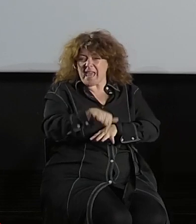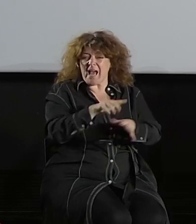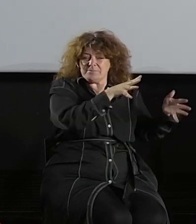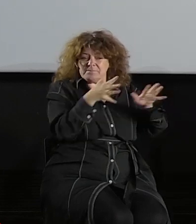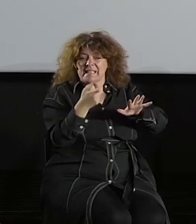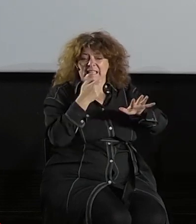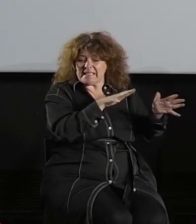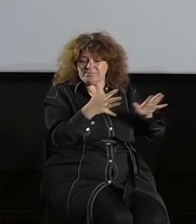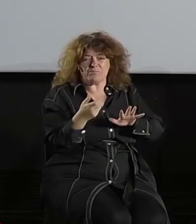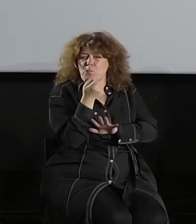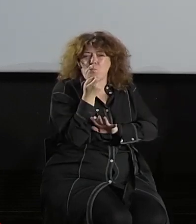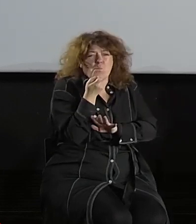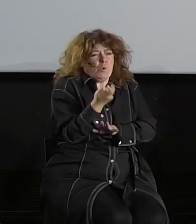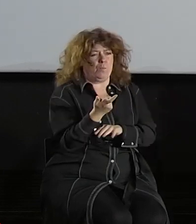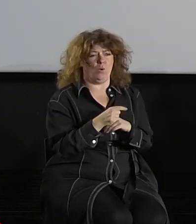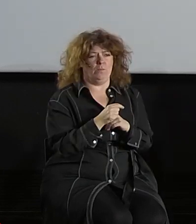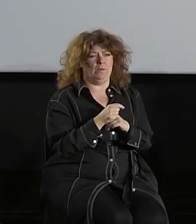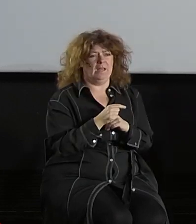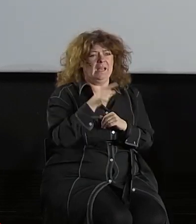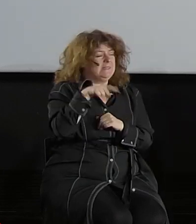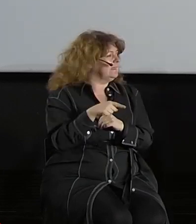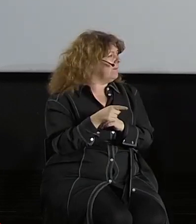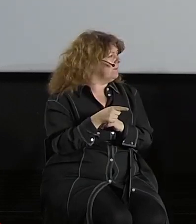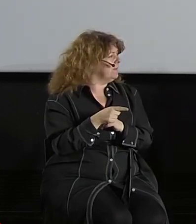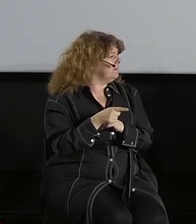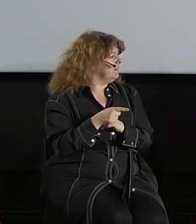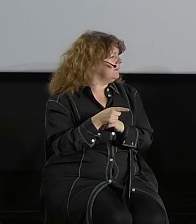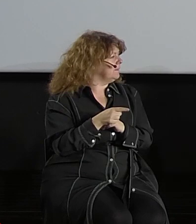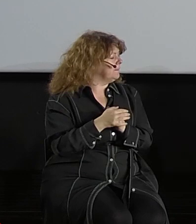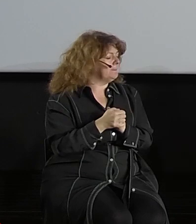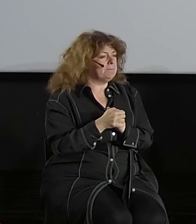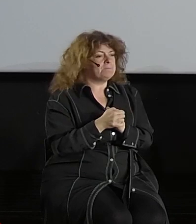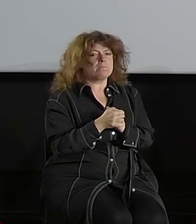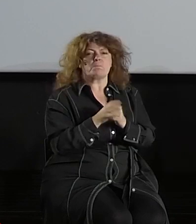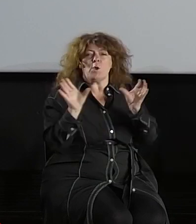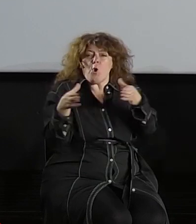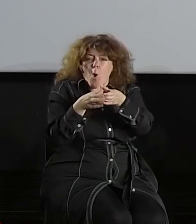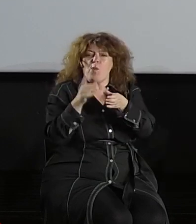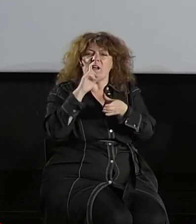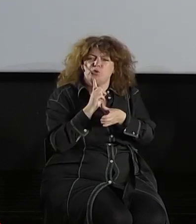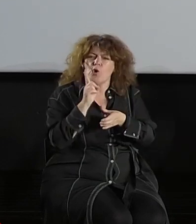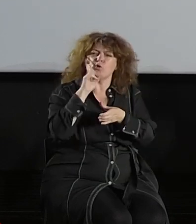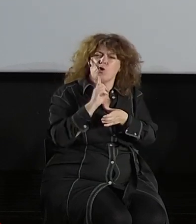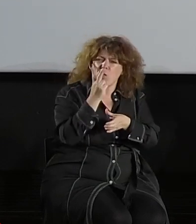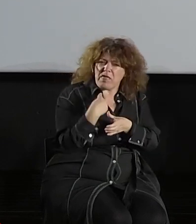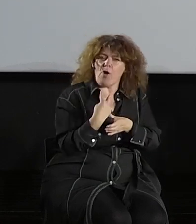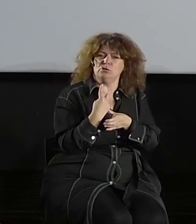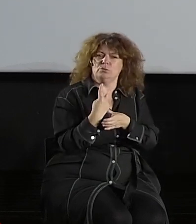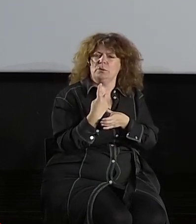en en digamos en la comunidad de eh de sordos o de ciegos o de sordo ciegos es conocida Más